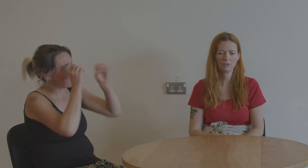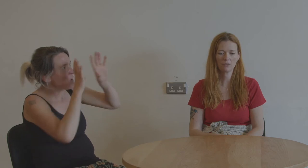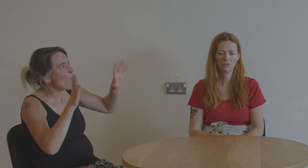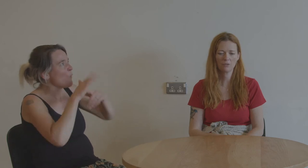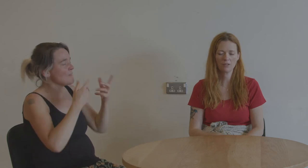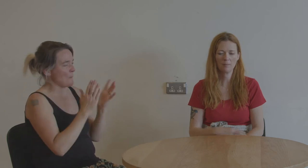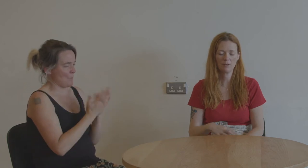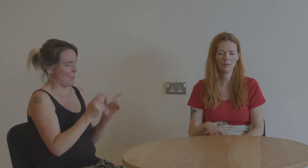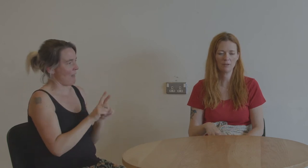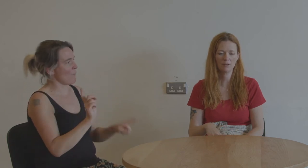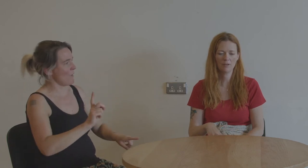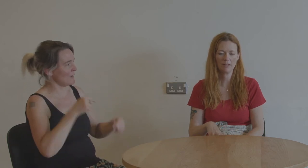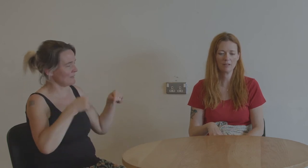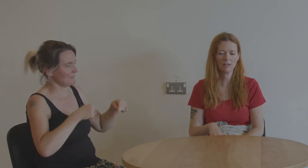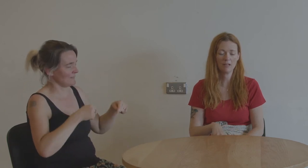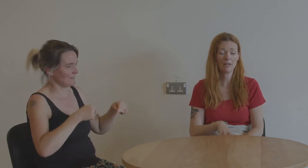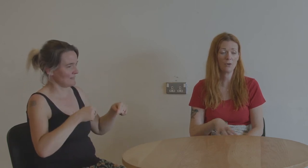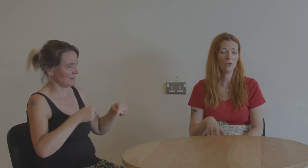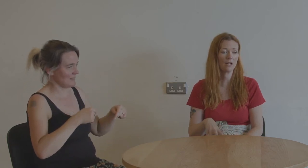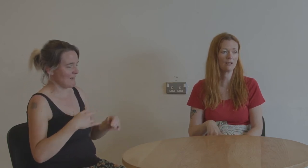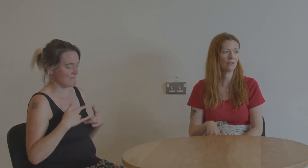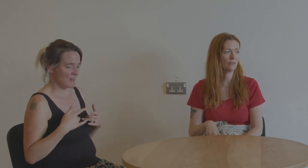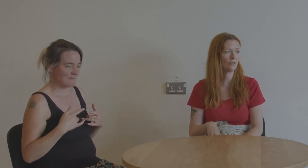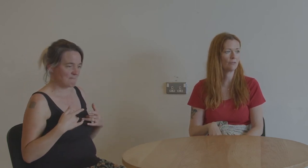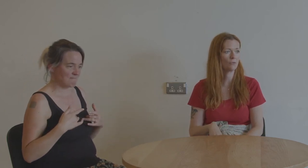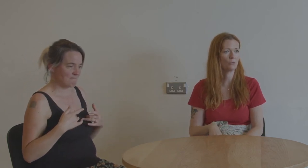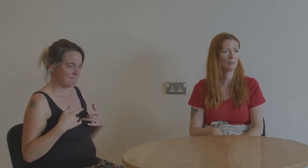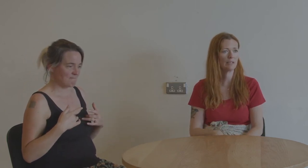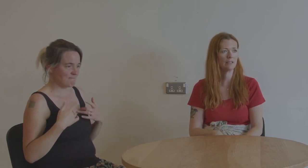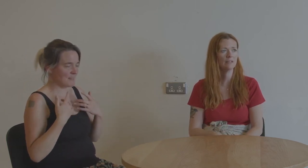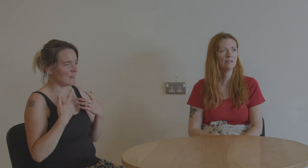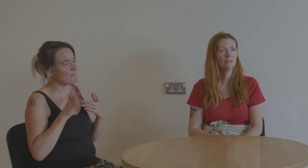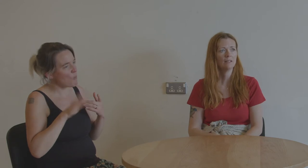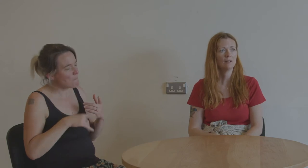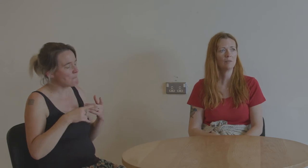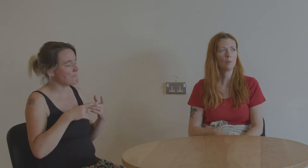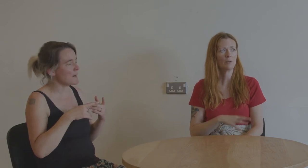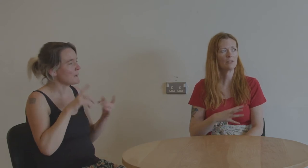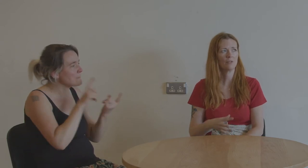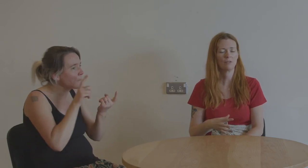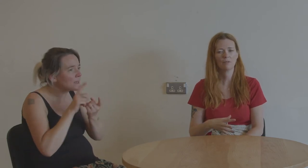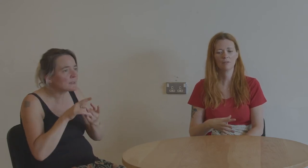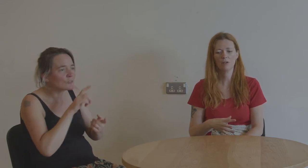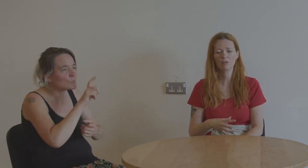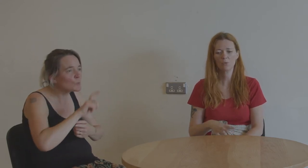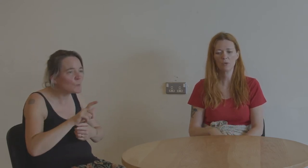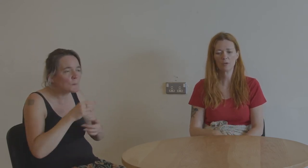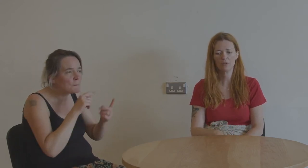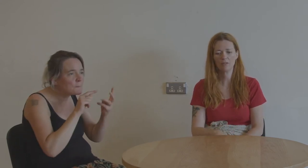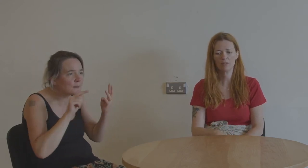dwi'n teimlo ar ôl cael gyfer odydd Zoom o bellu, fod pobl sydd o lot mwy o brofiad, na fi